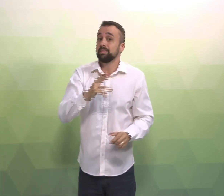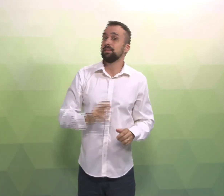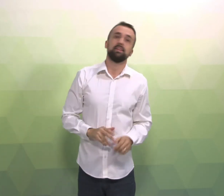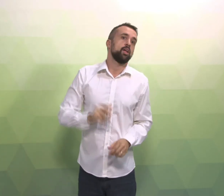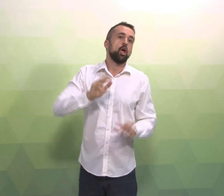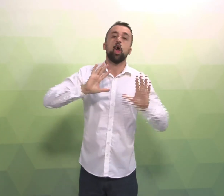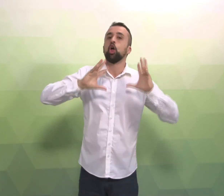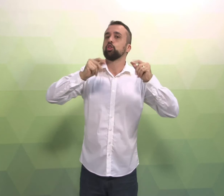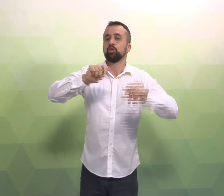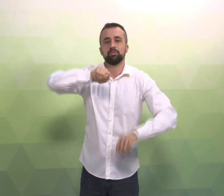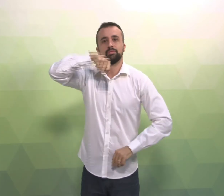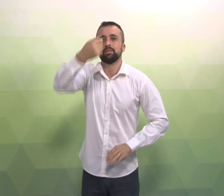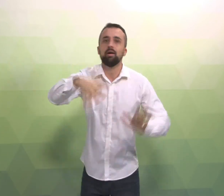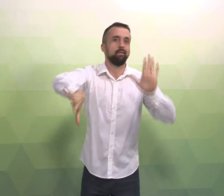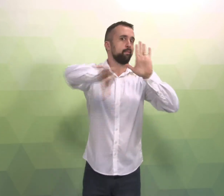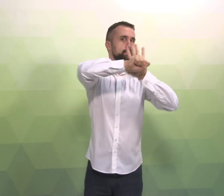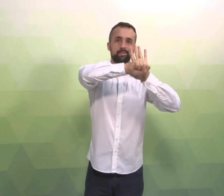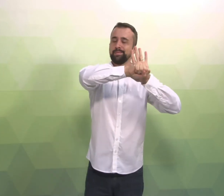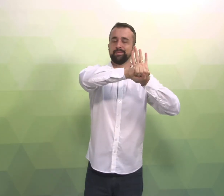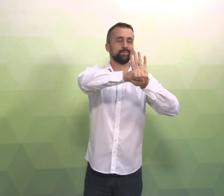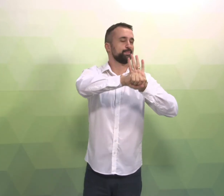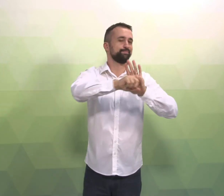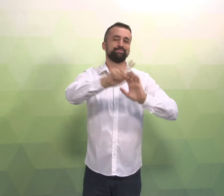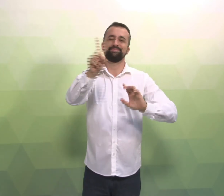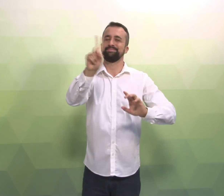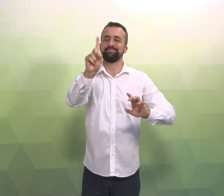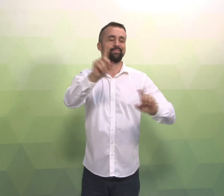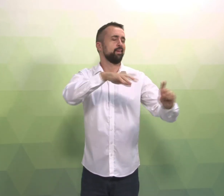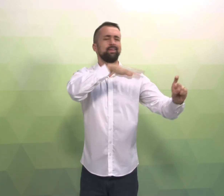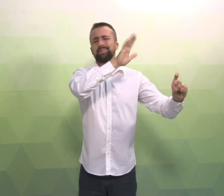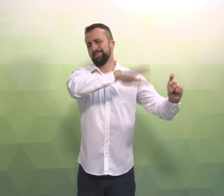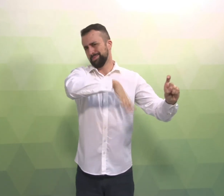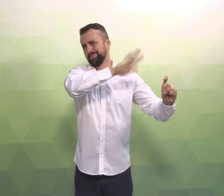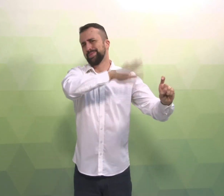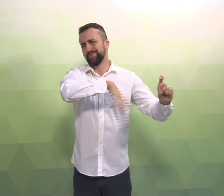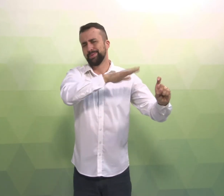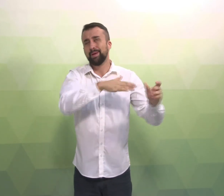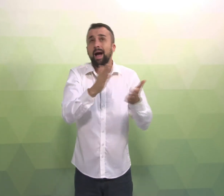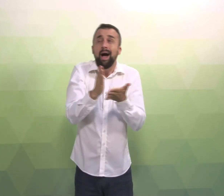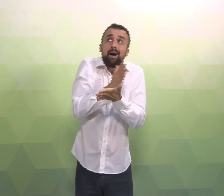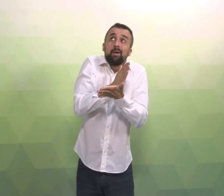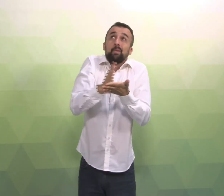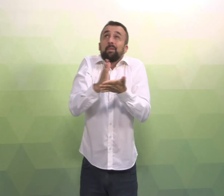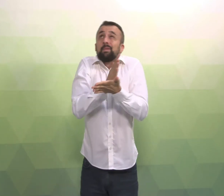Bom, muitas pessoas pensam que todos os sinais são icônicos. É um mito.